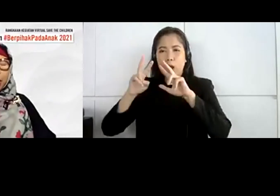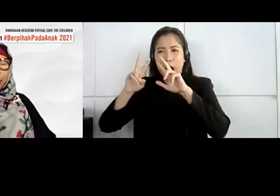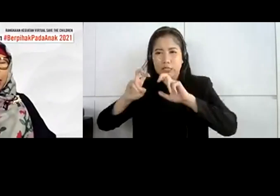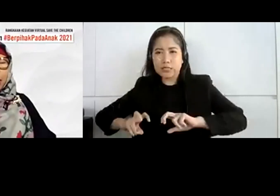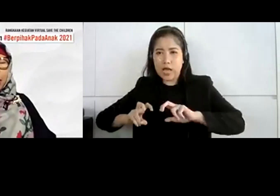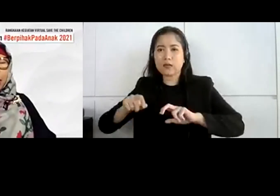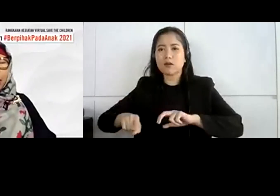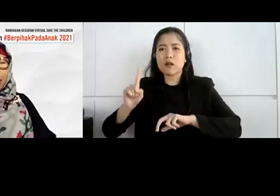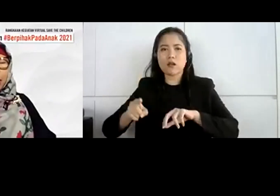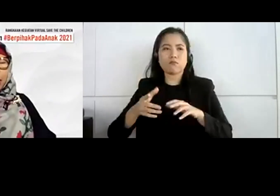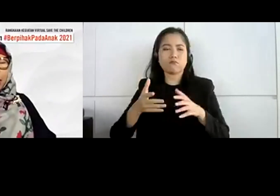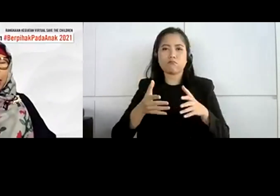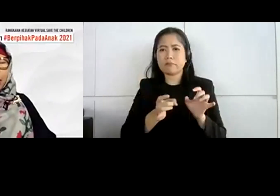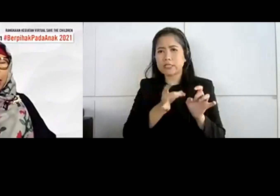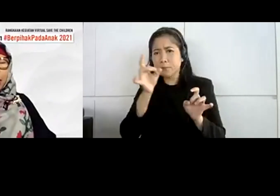oleh berbagai pihak,